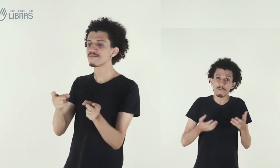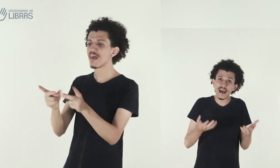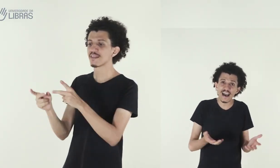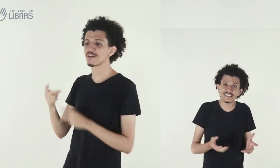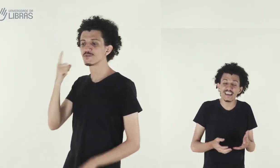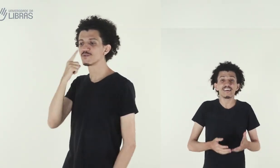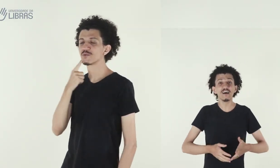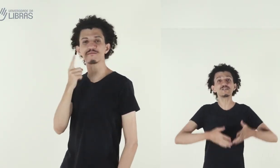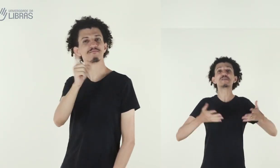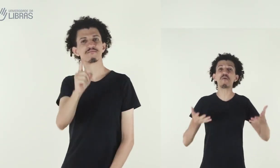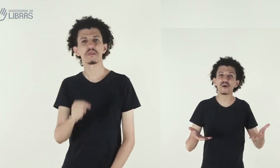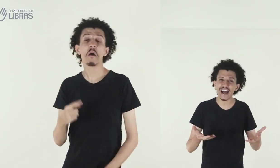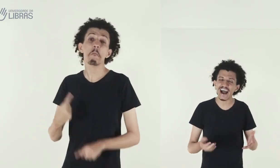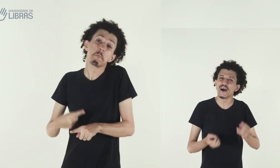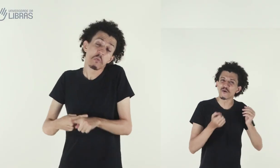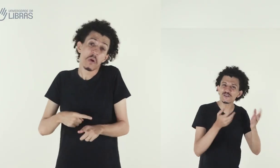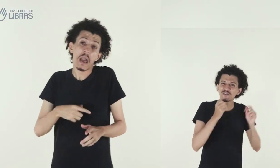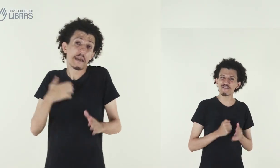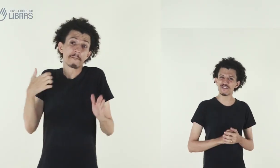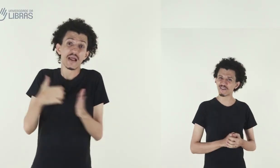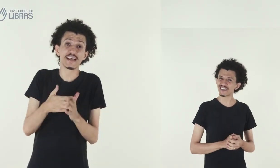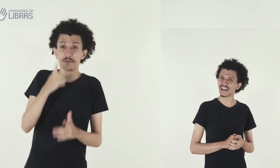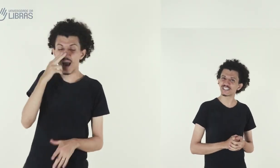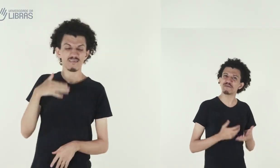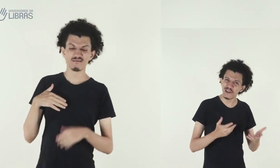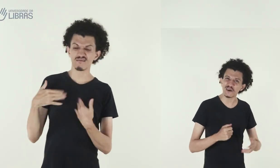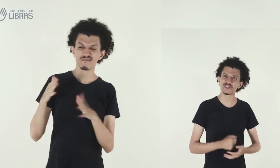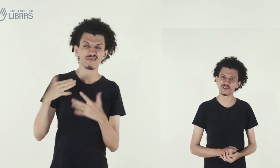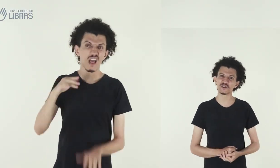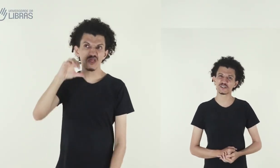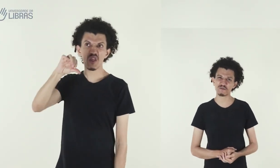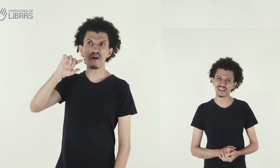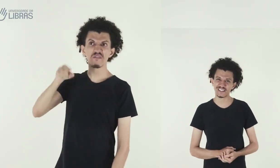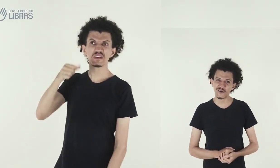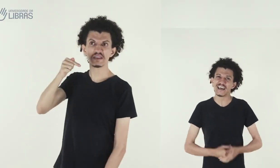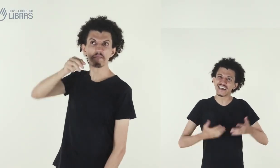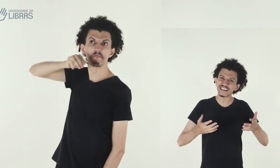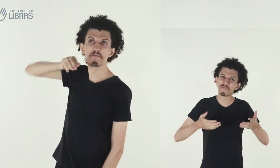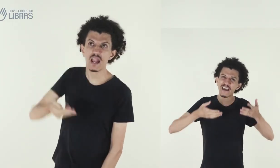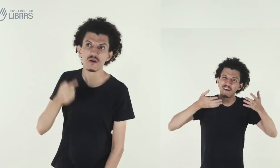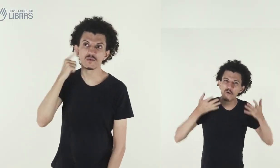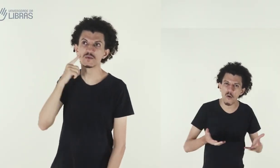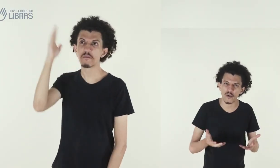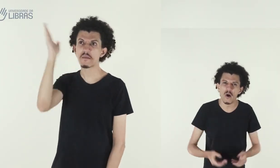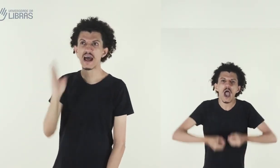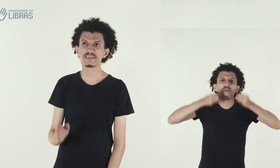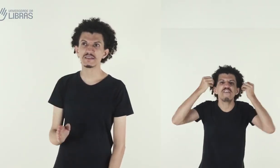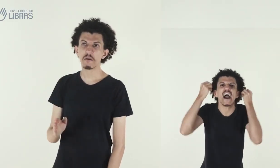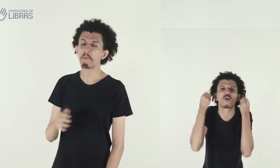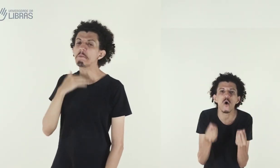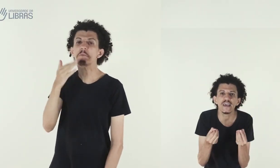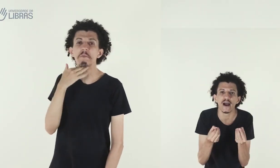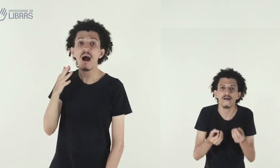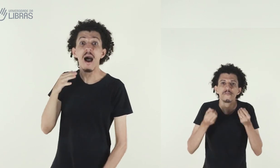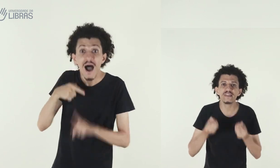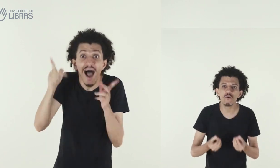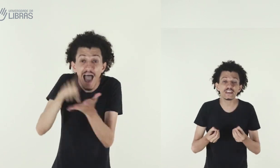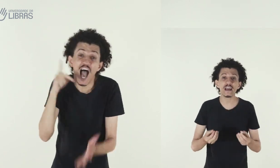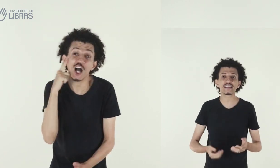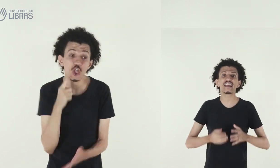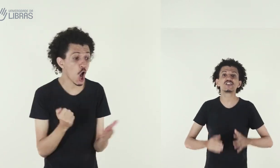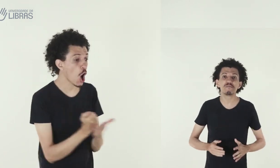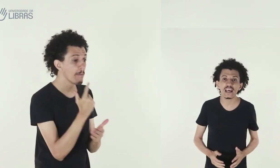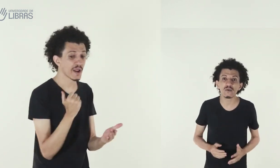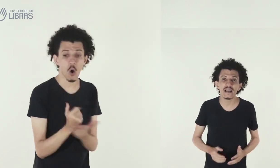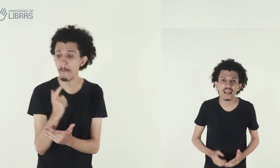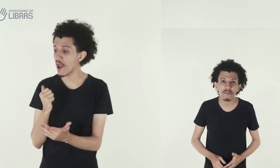porque parecem não se importar com os 9,7 milhões de surdos do Brasil, que também compram. É uma vergonha, não